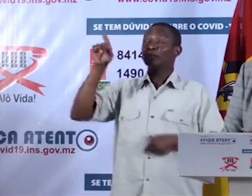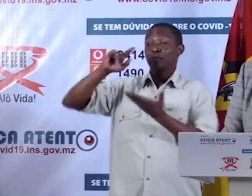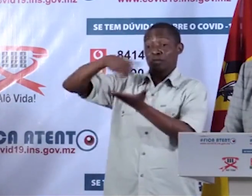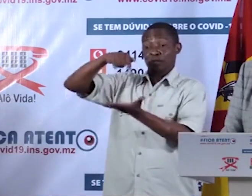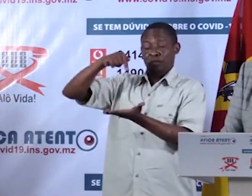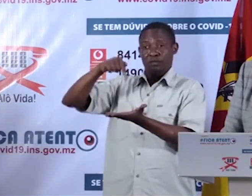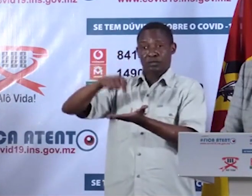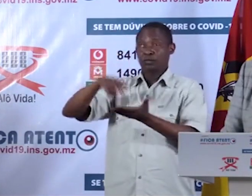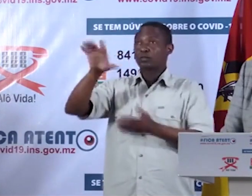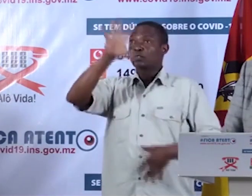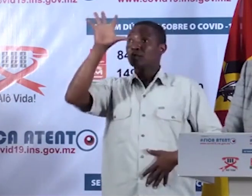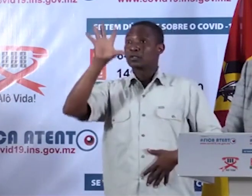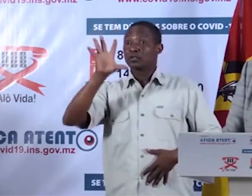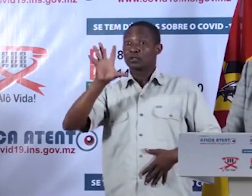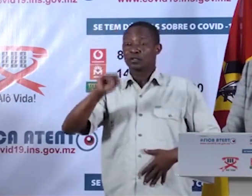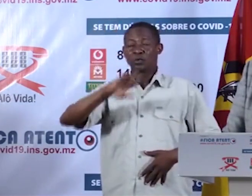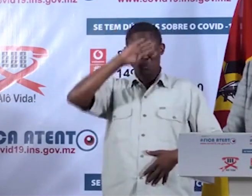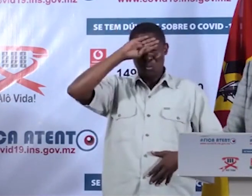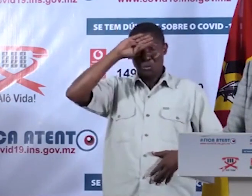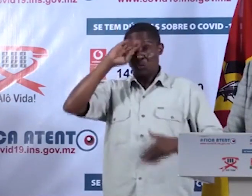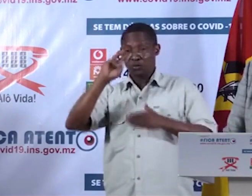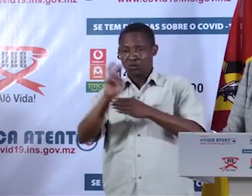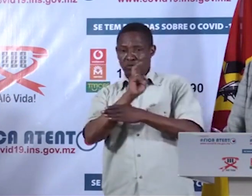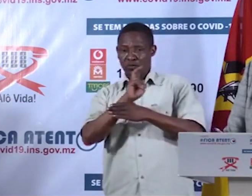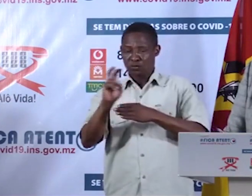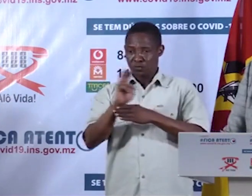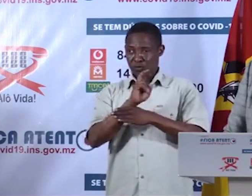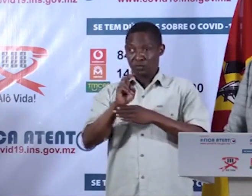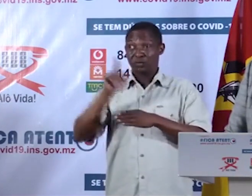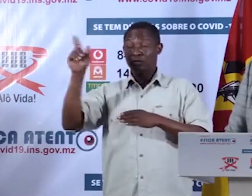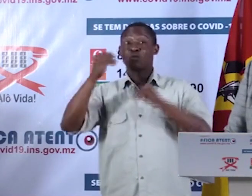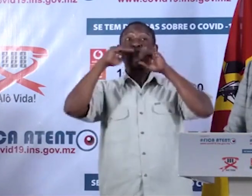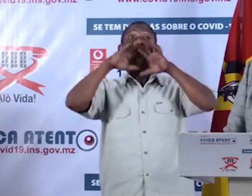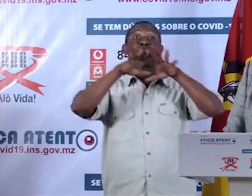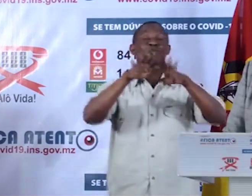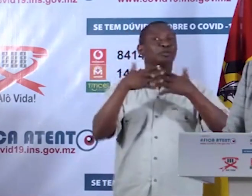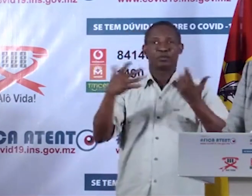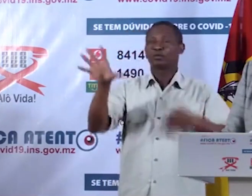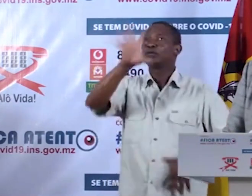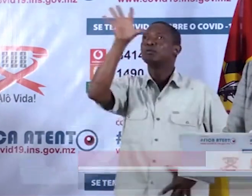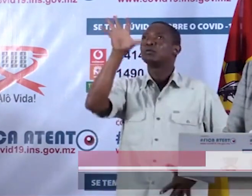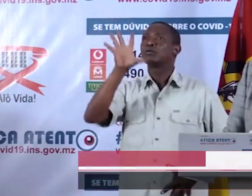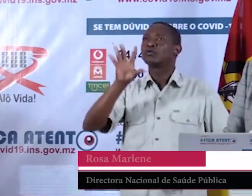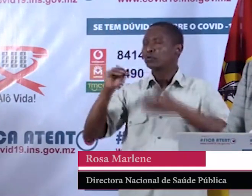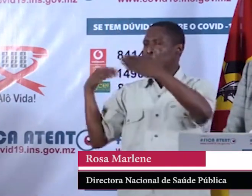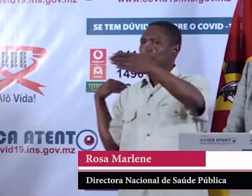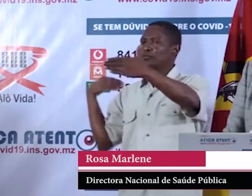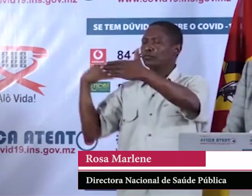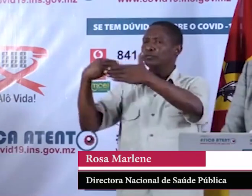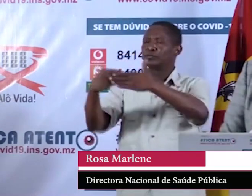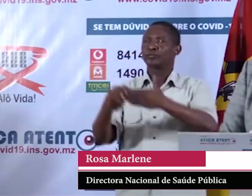de Controlo de Doenças de África, o CDC África, o nosso continente tinha um cumulativo de